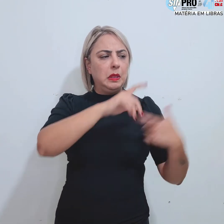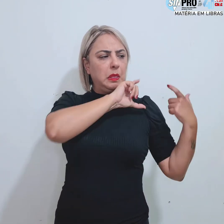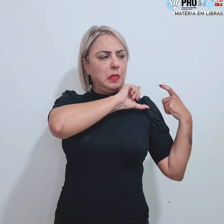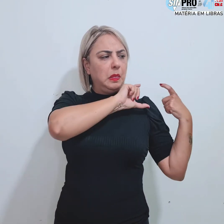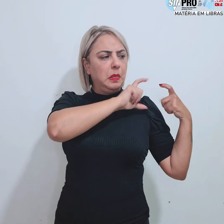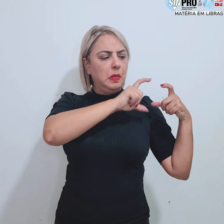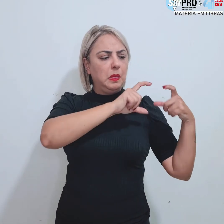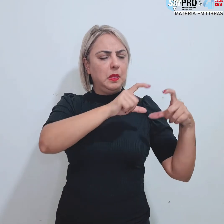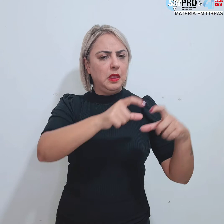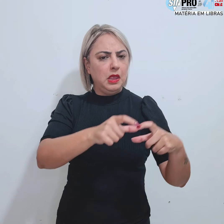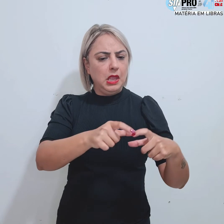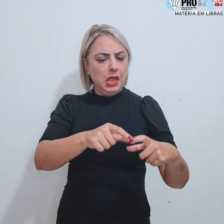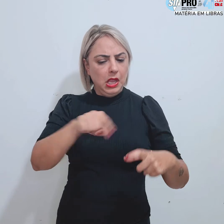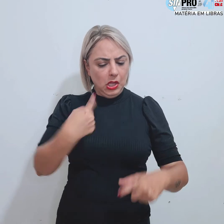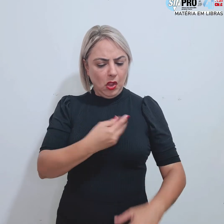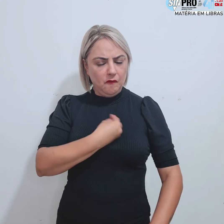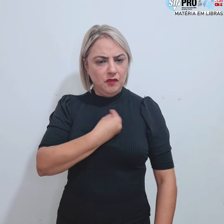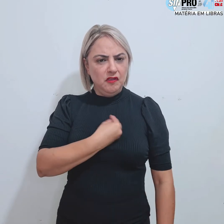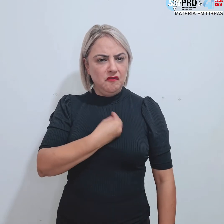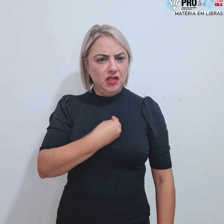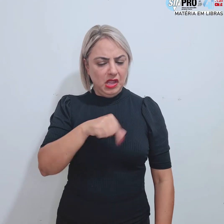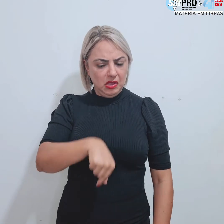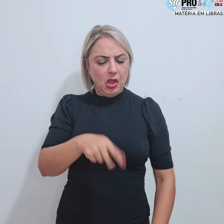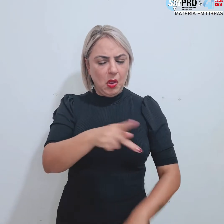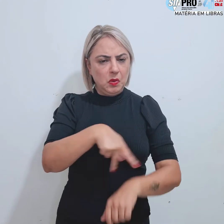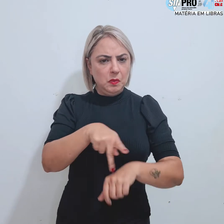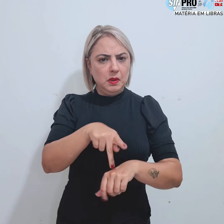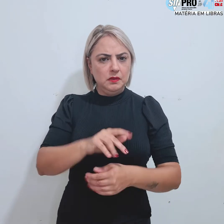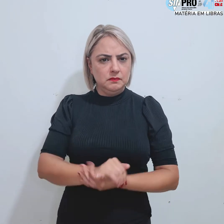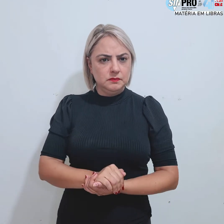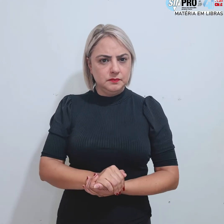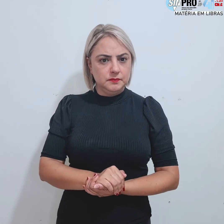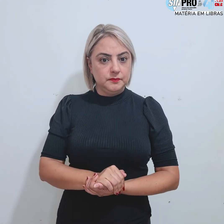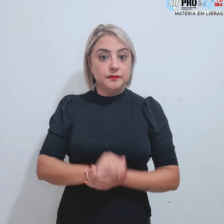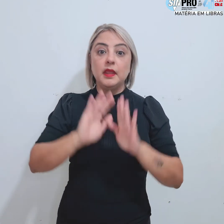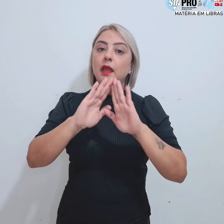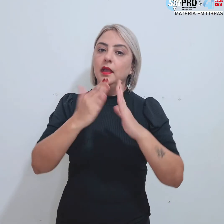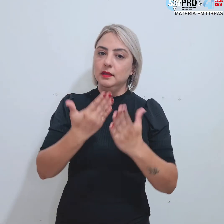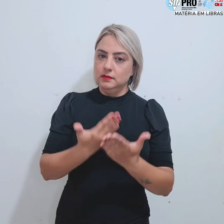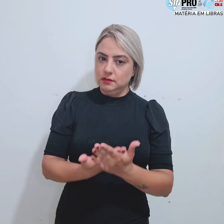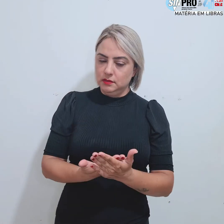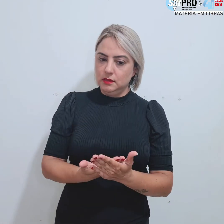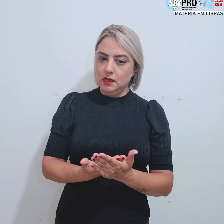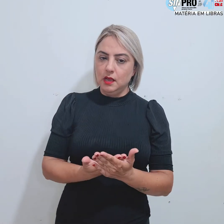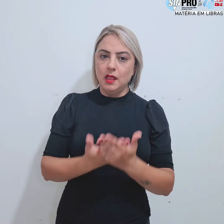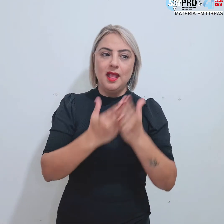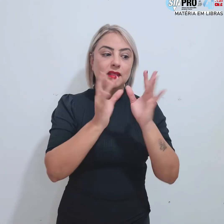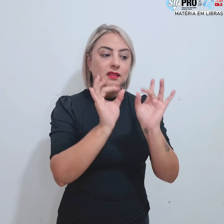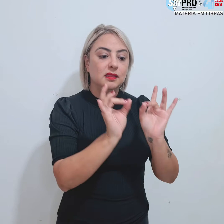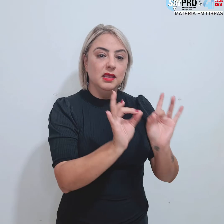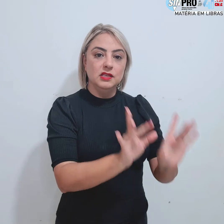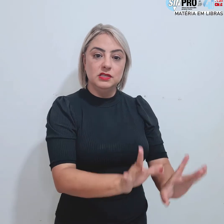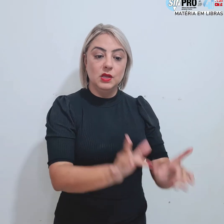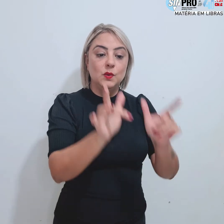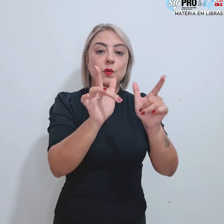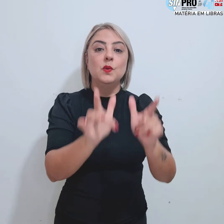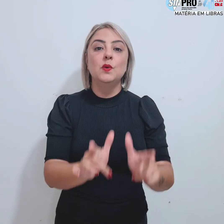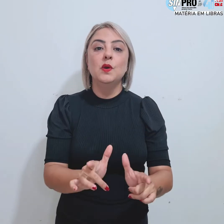conservadorismo que estamos vivenciando no país. A escola está deixando de ser um